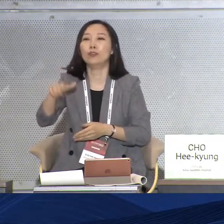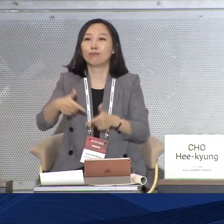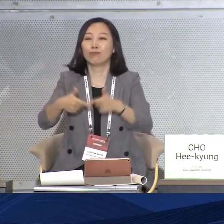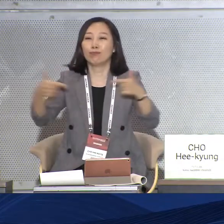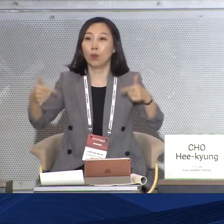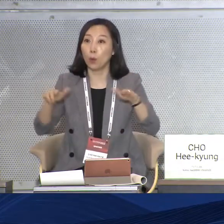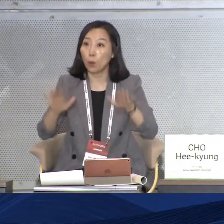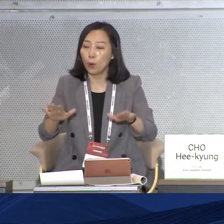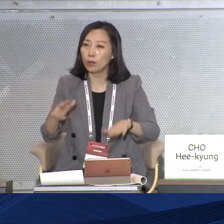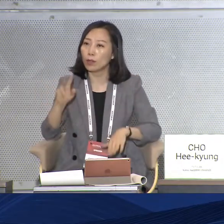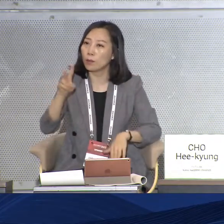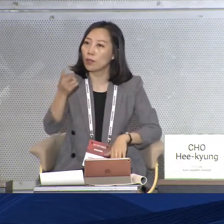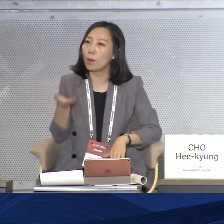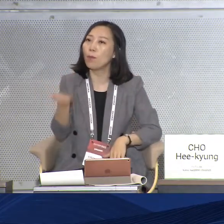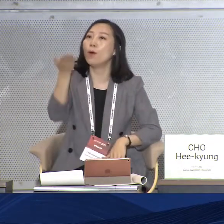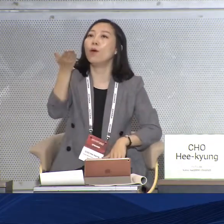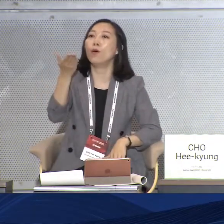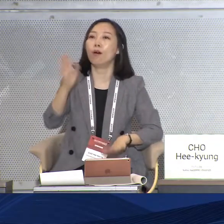197개소에 2020년 기준